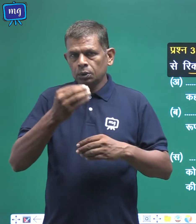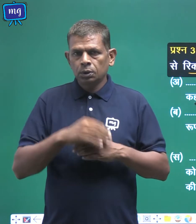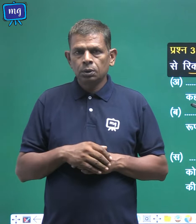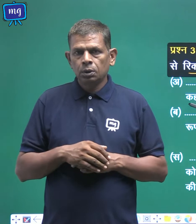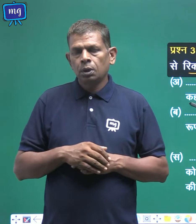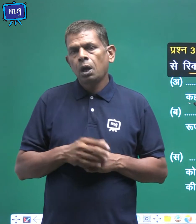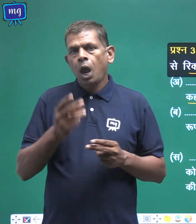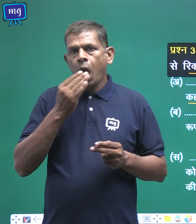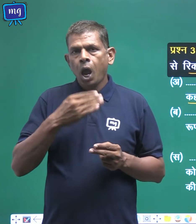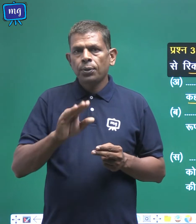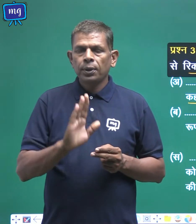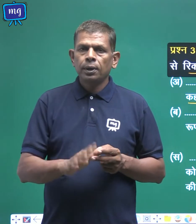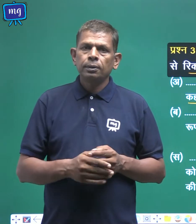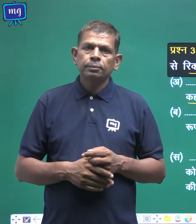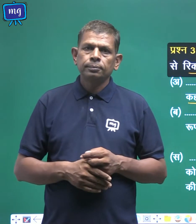कहते हैं।